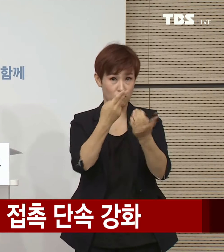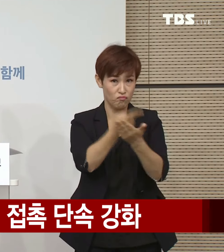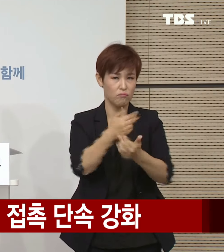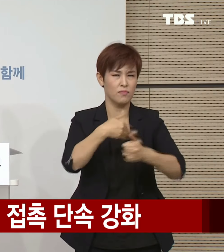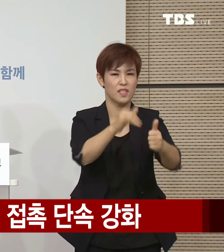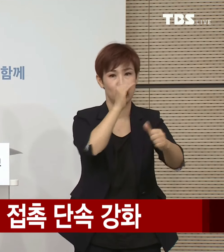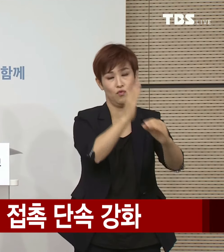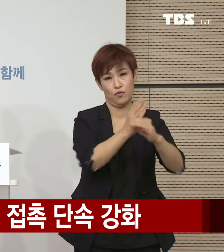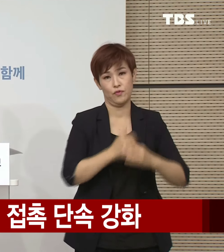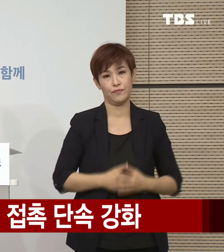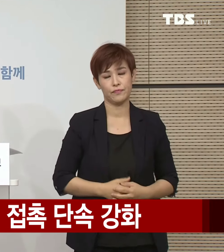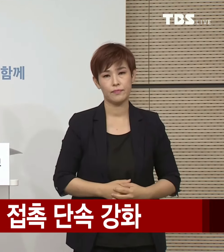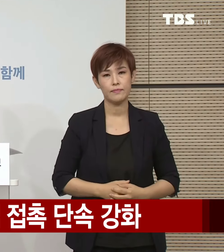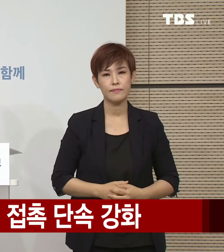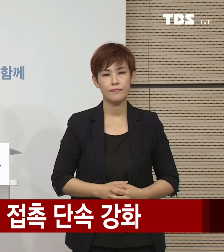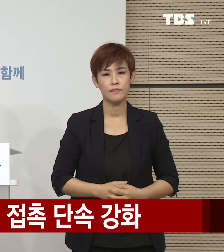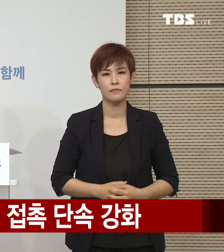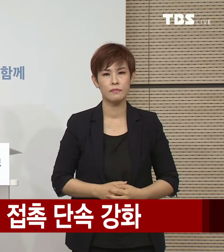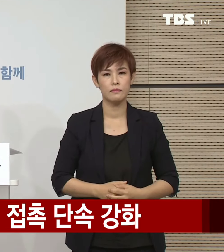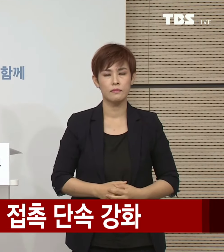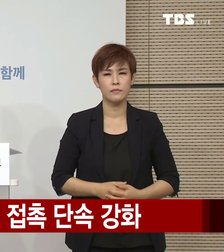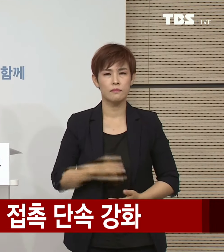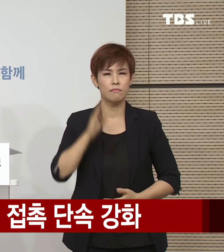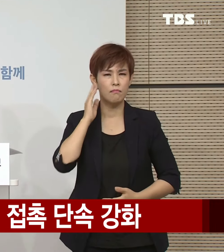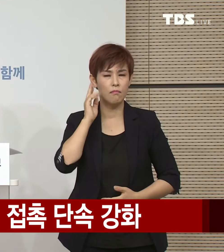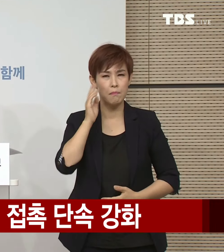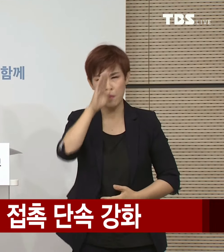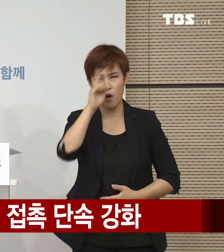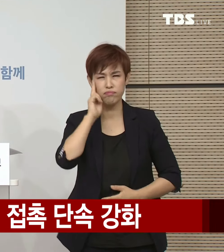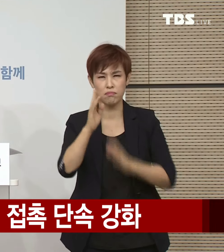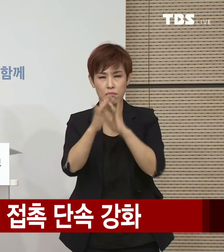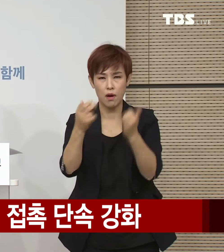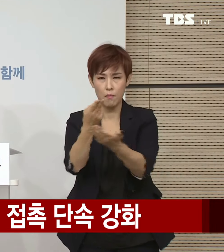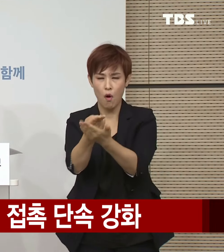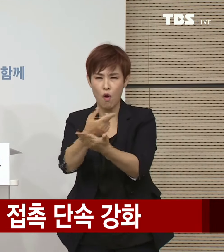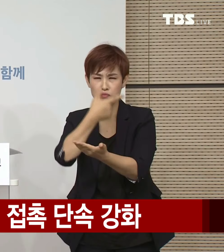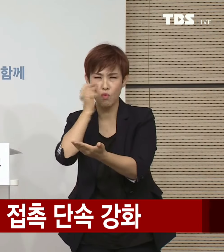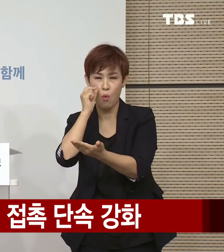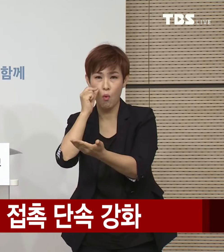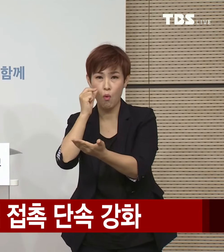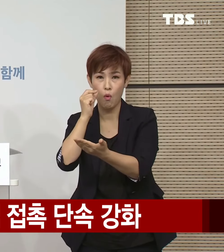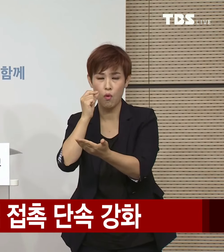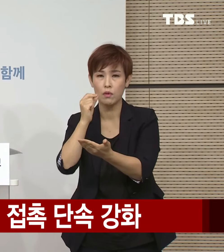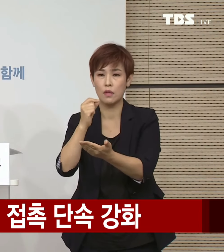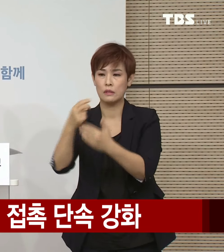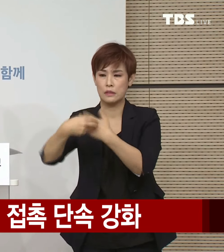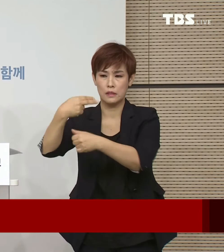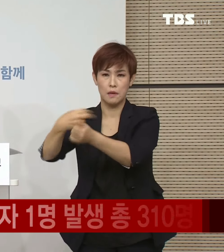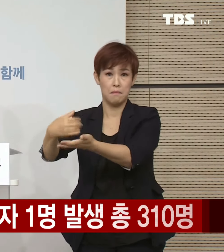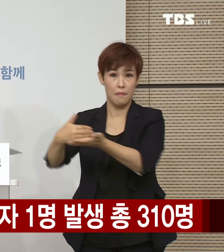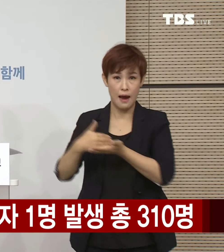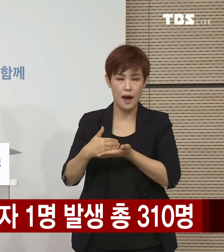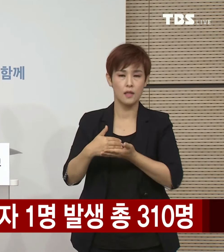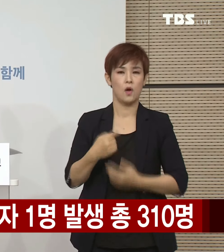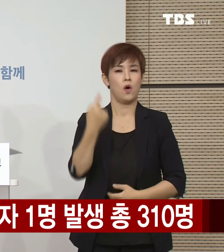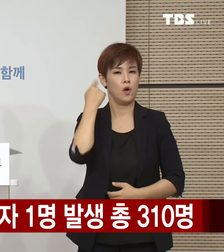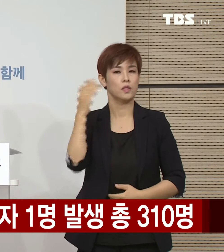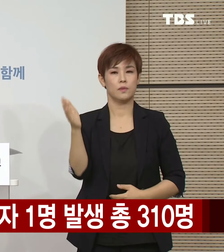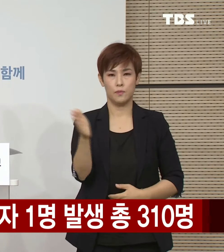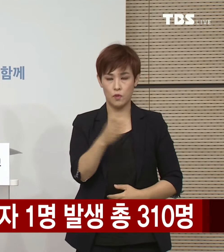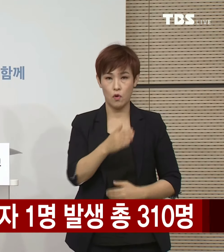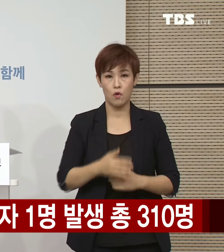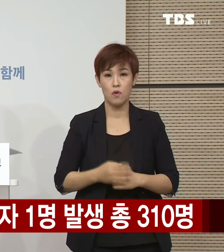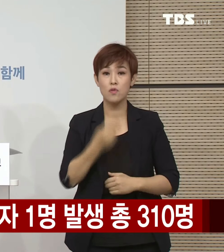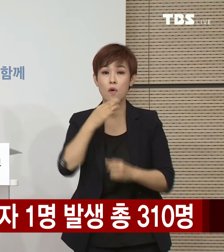또한 중환자 치료병상이 부족하다는 중환자 전문가들의 의견이 제기됨에 따라 어제부터 수도권의